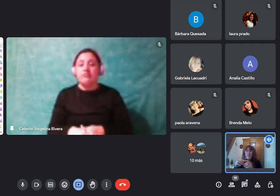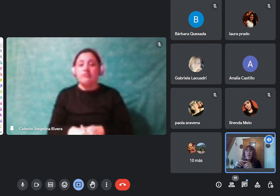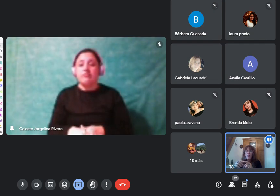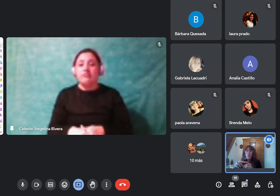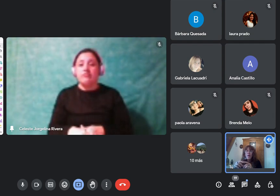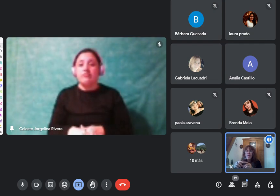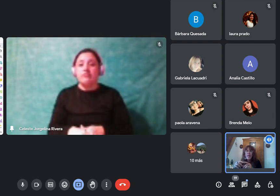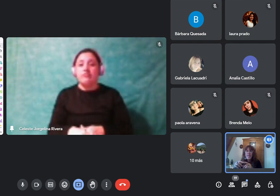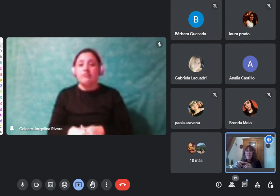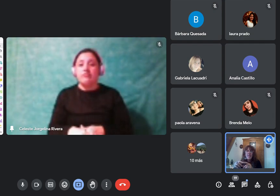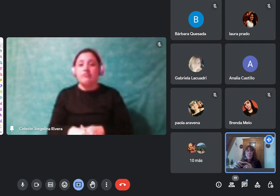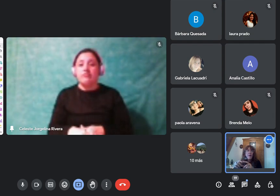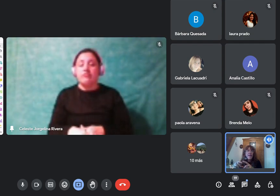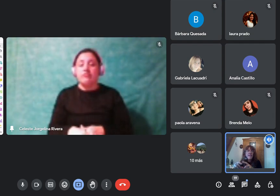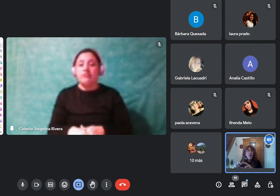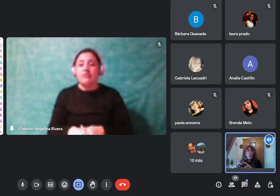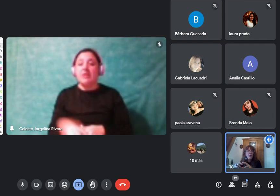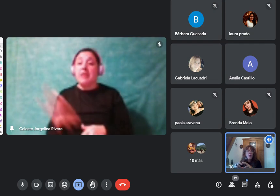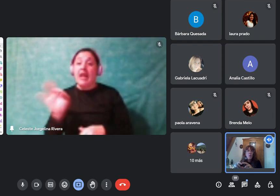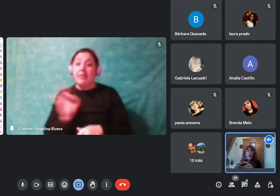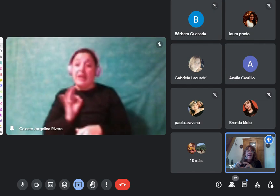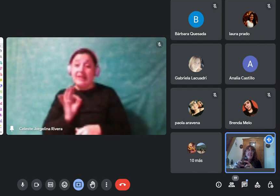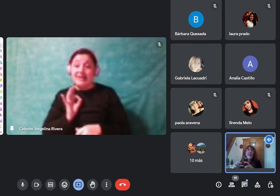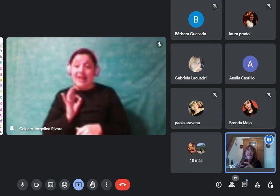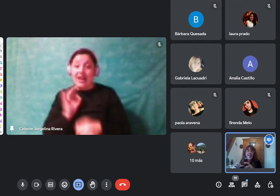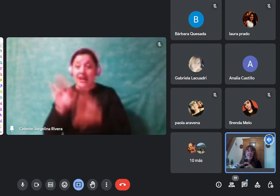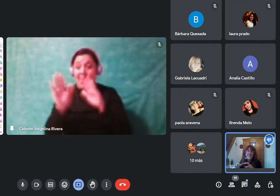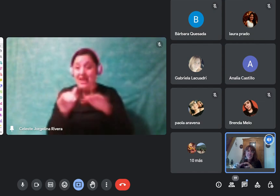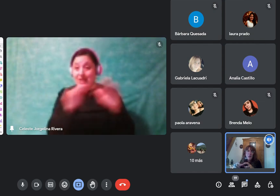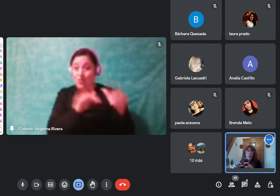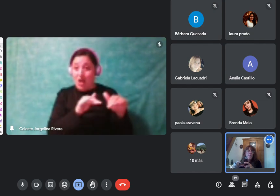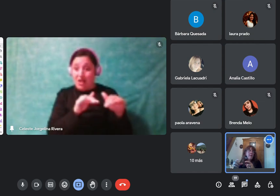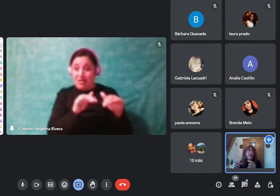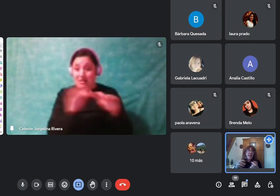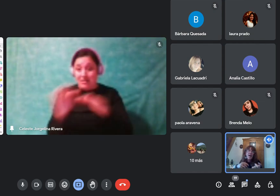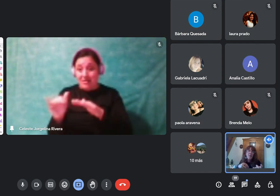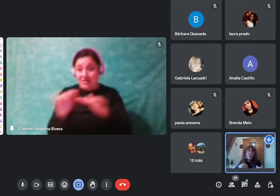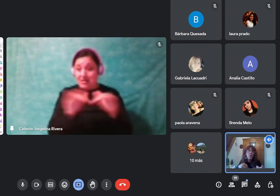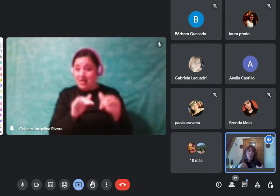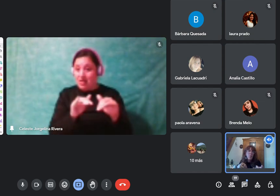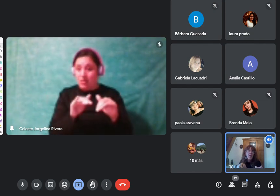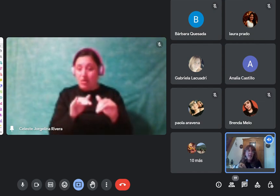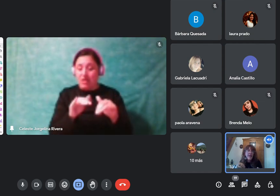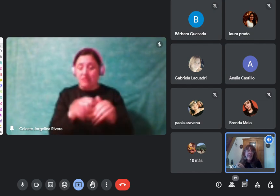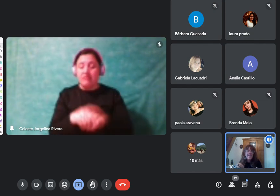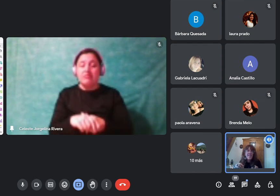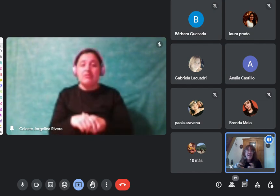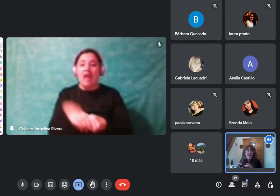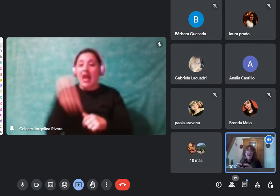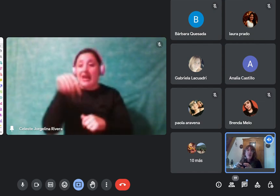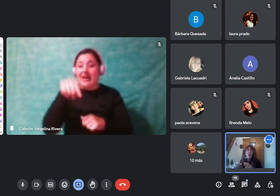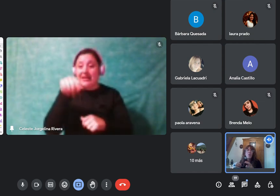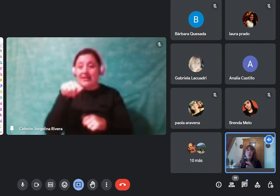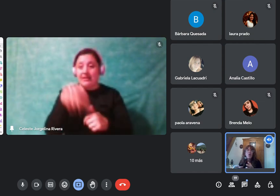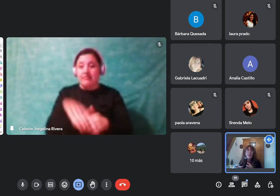Tiene algunas partes como agregadas para que las hablemos después en la clase, como esto que les decía